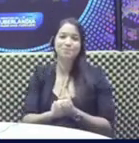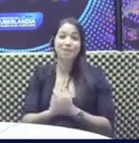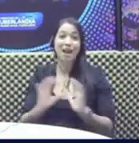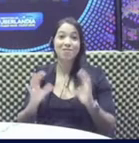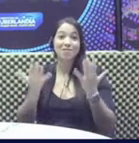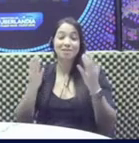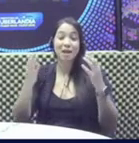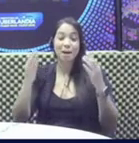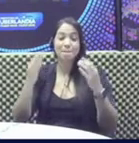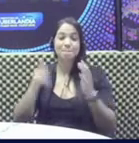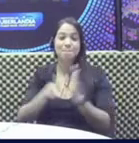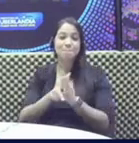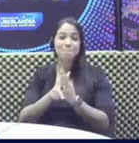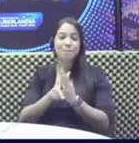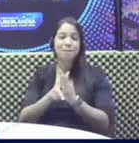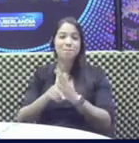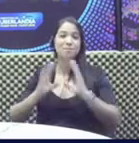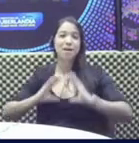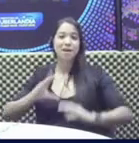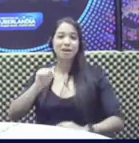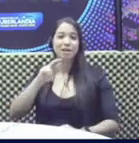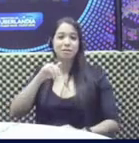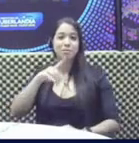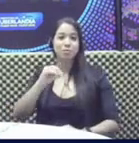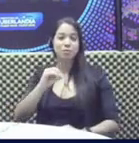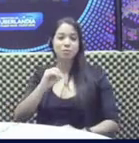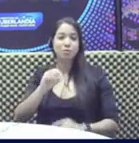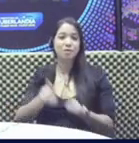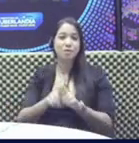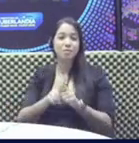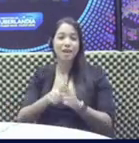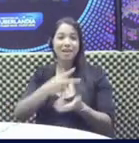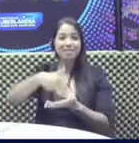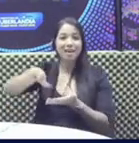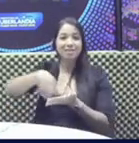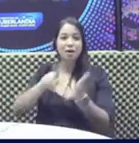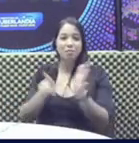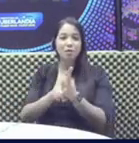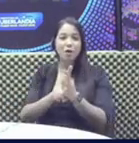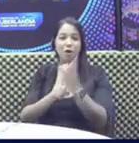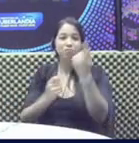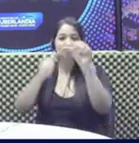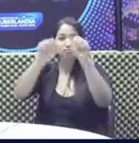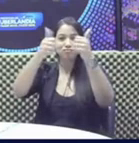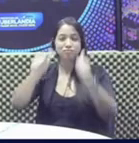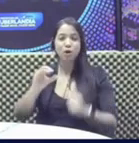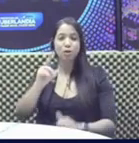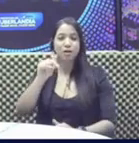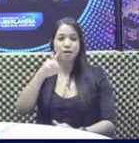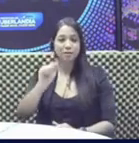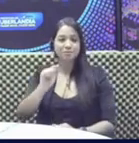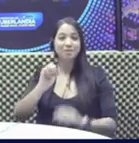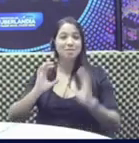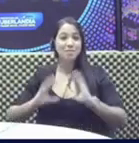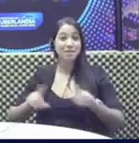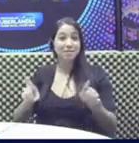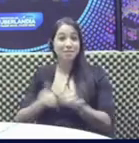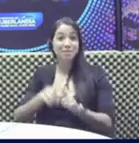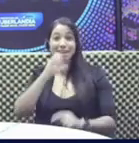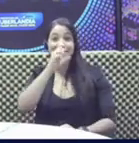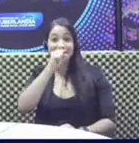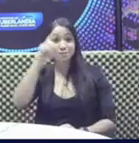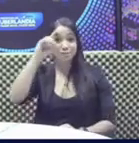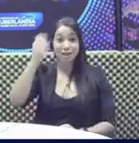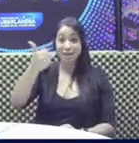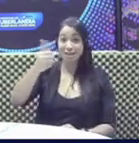Praça Clarimundo Carneiro, com as tradicionais marchinhas e bonecões típicos do Carnaval de Olinda. A praça também recebe no sábado,